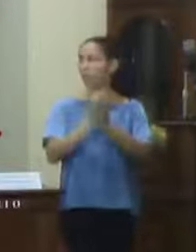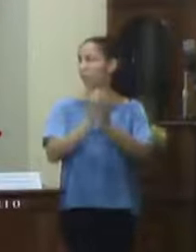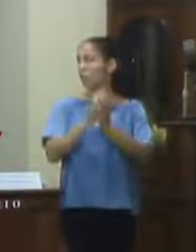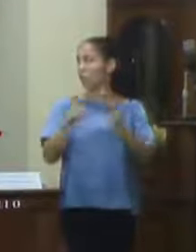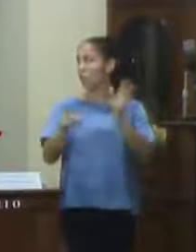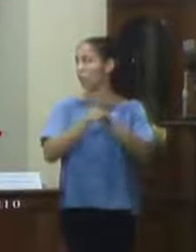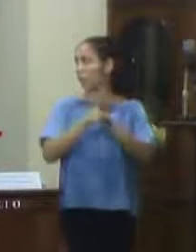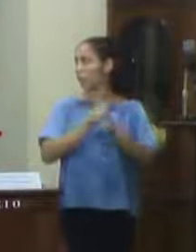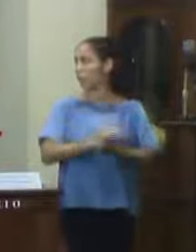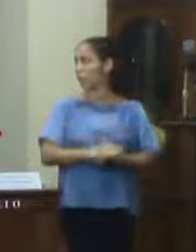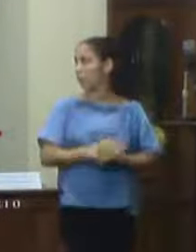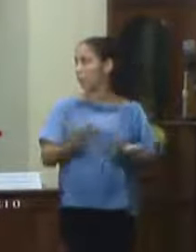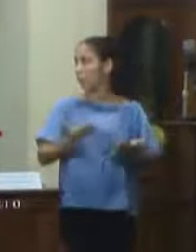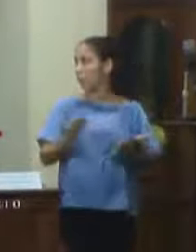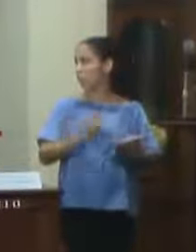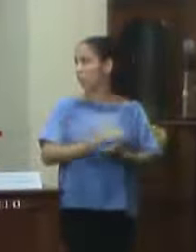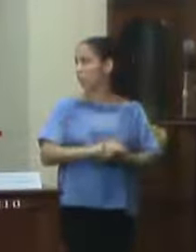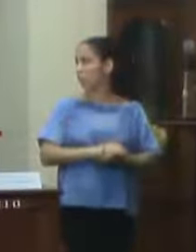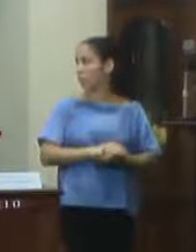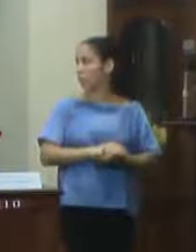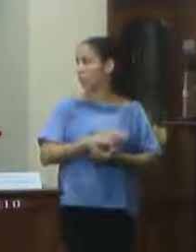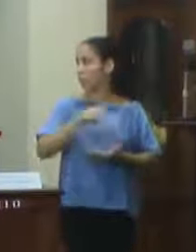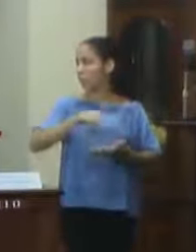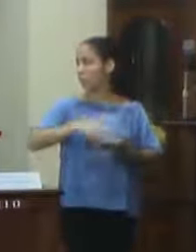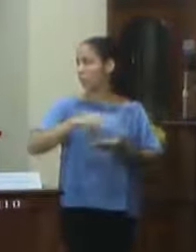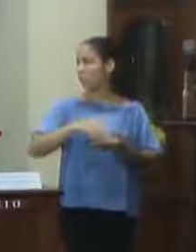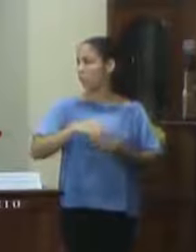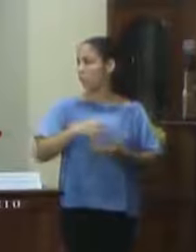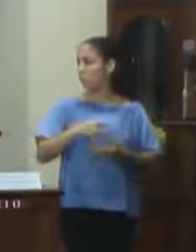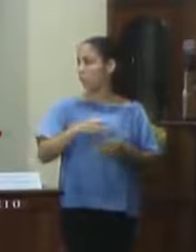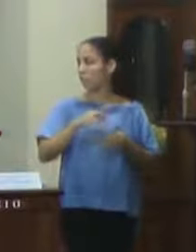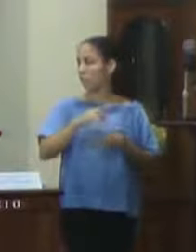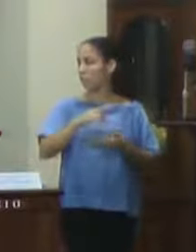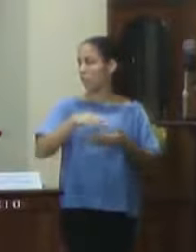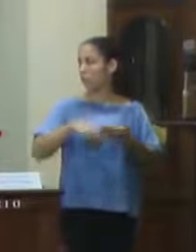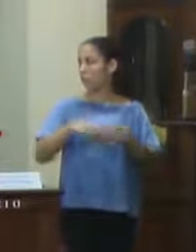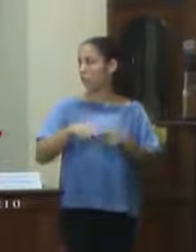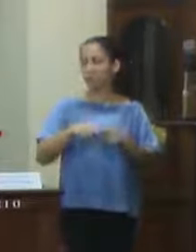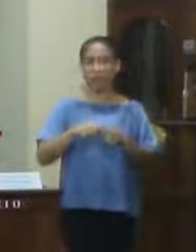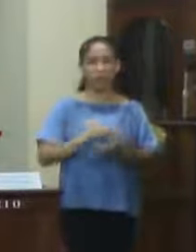competentes. Passamos agora para a leitura dos requerimentos.